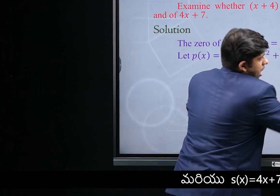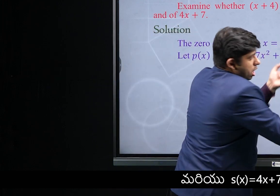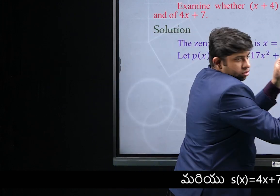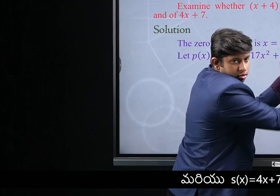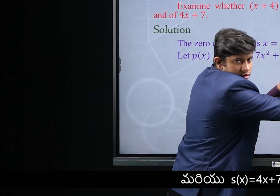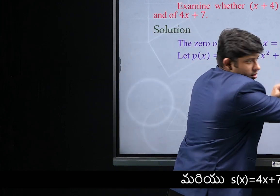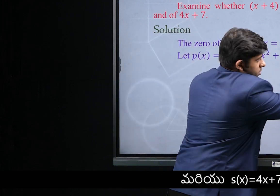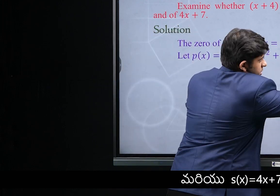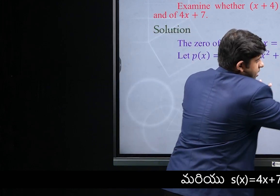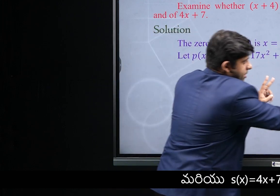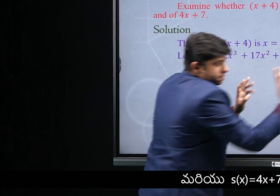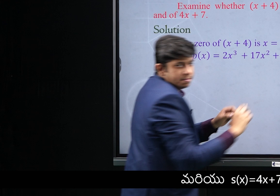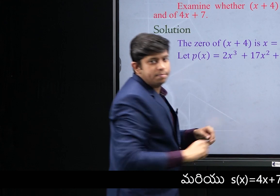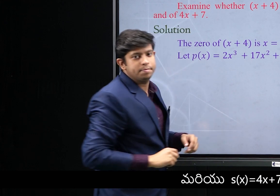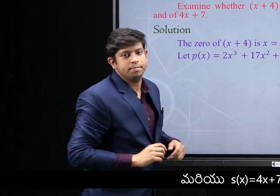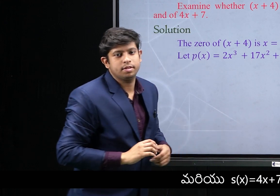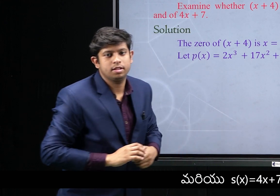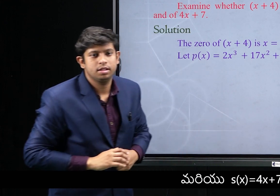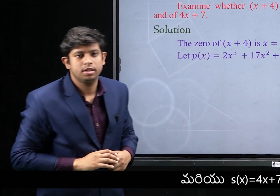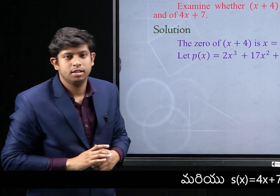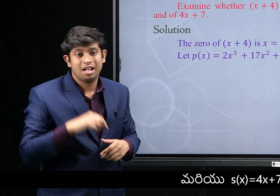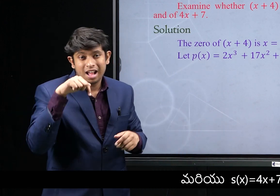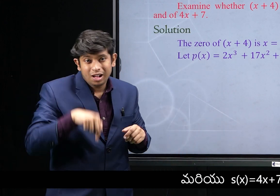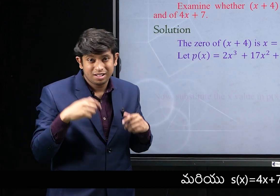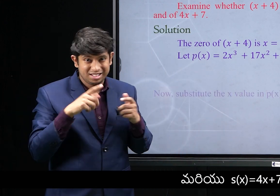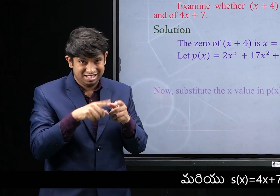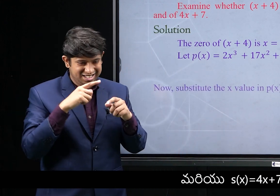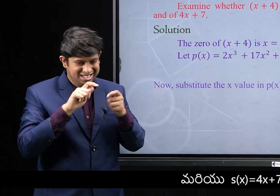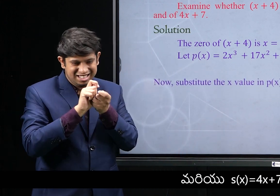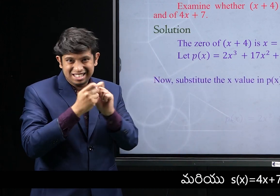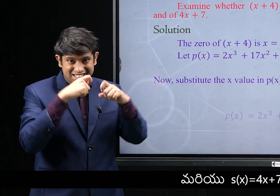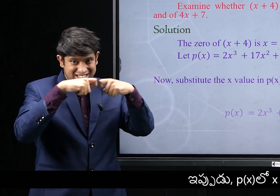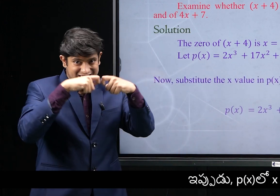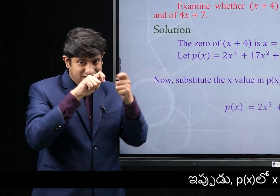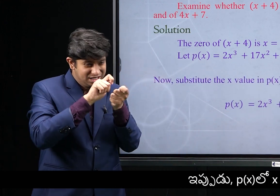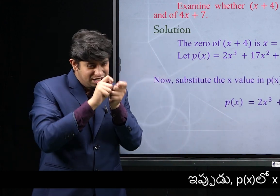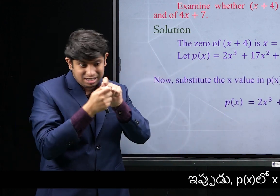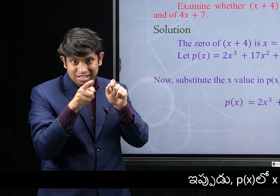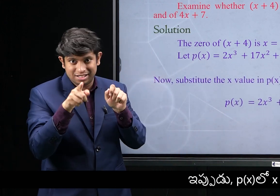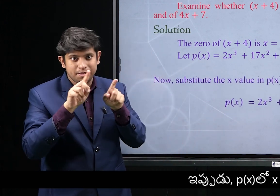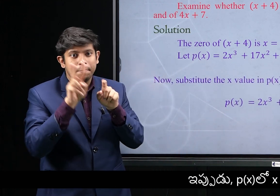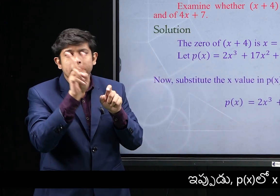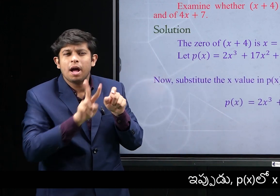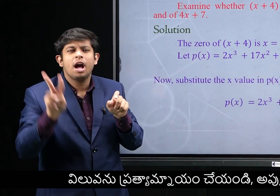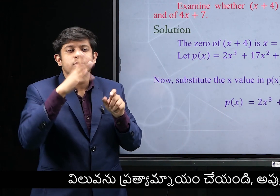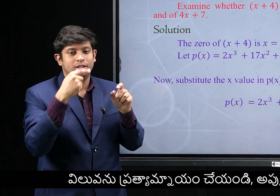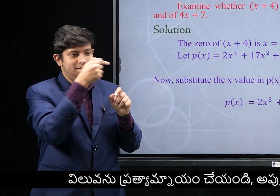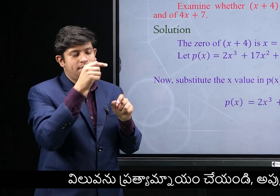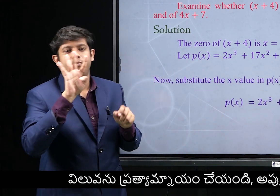మరియు sx 4x ప్లస్ 7. ఇప్పుడు p ఇంటూ x లో x విలువను